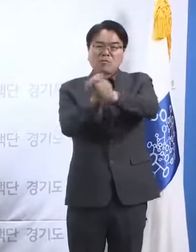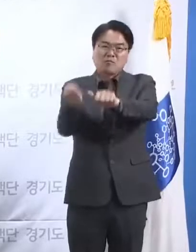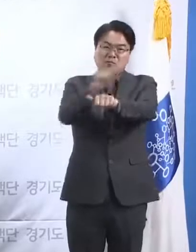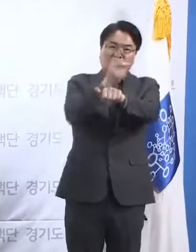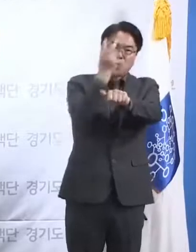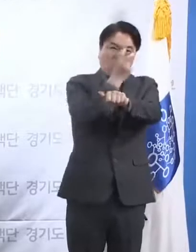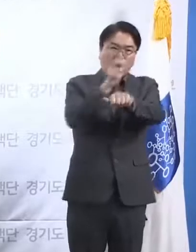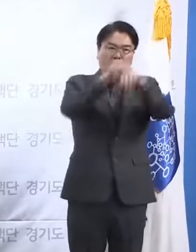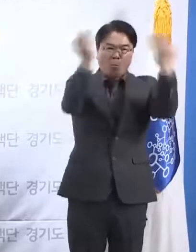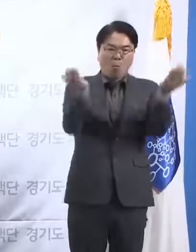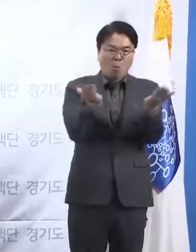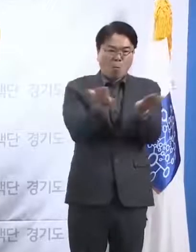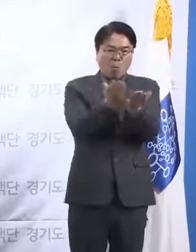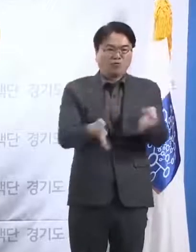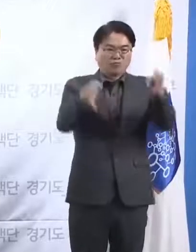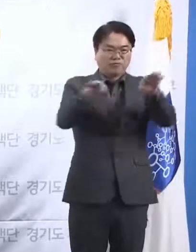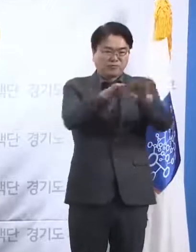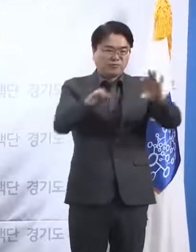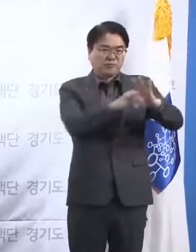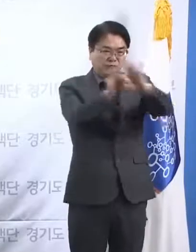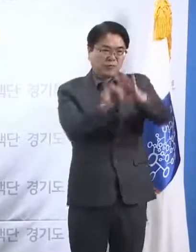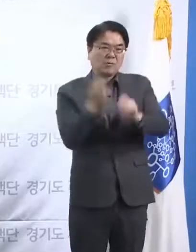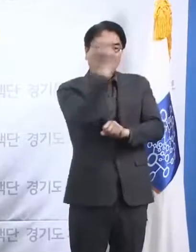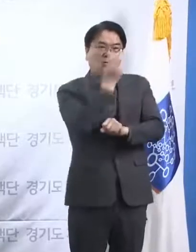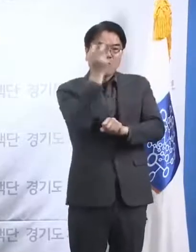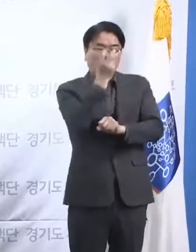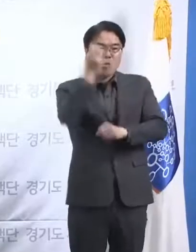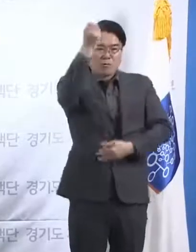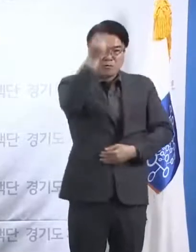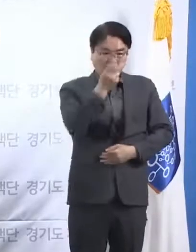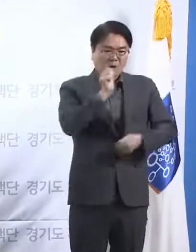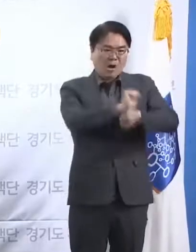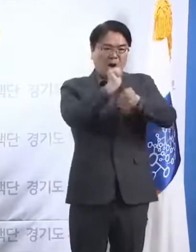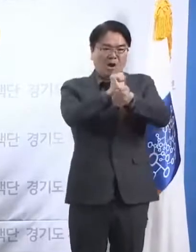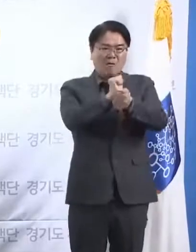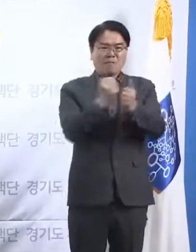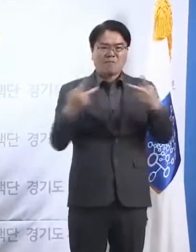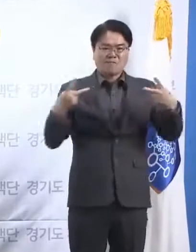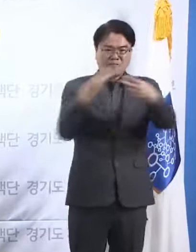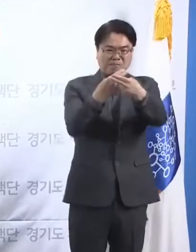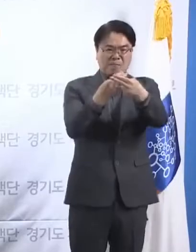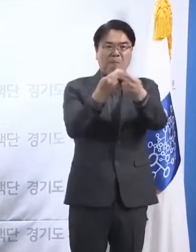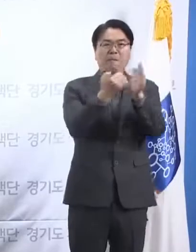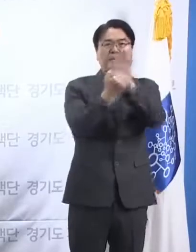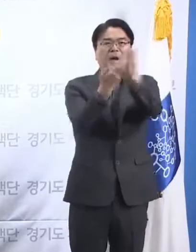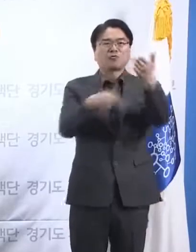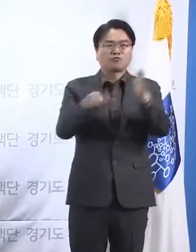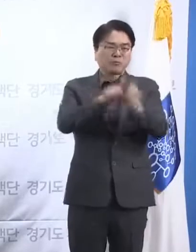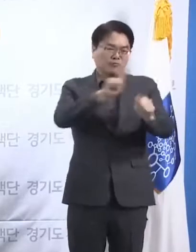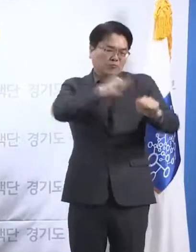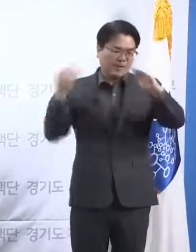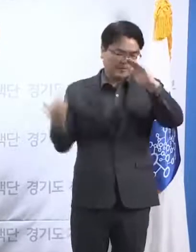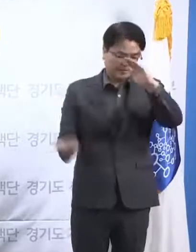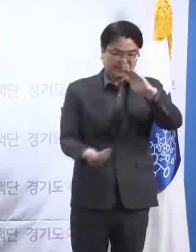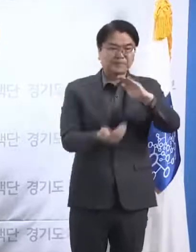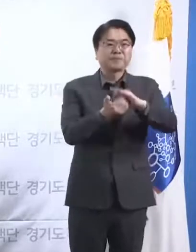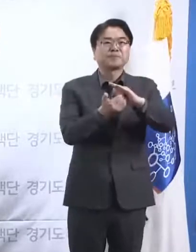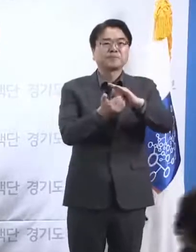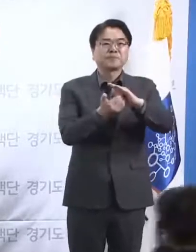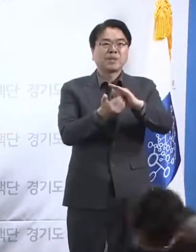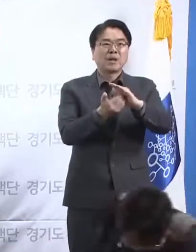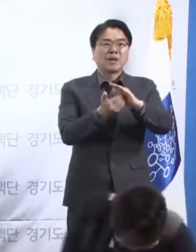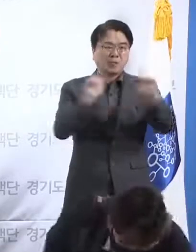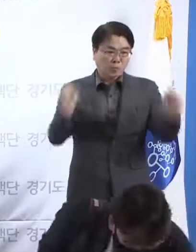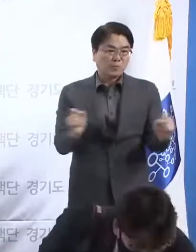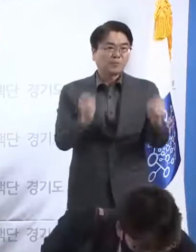대해서 전수조사와 소독 실시 등 감염 확산 방지를 위해서 최선을 다하고 있습니다.